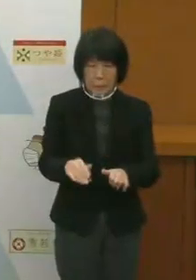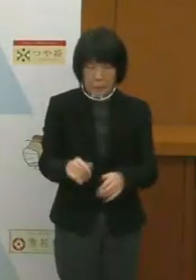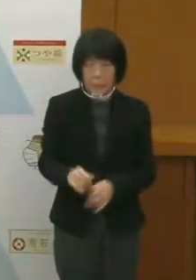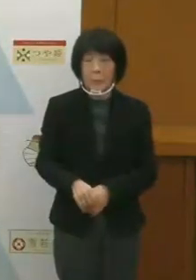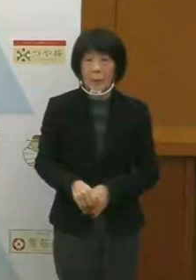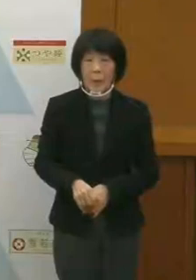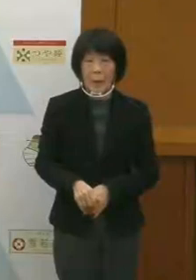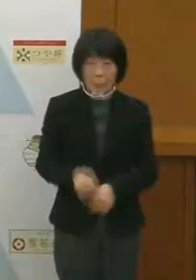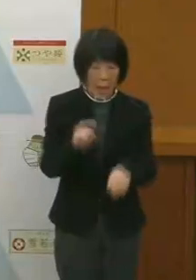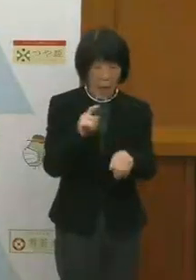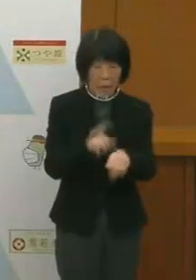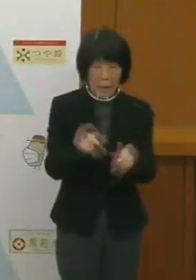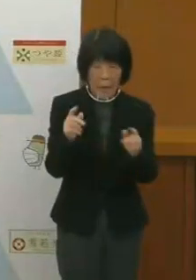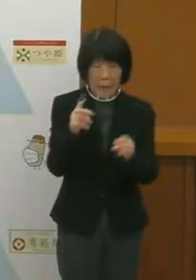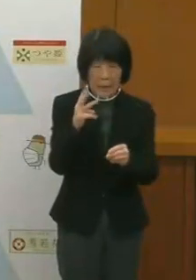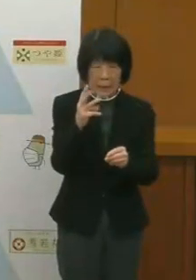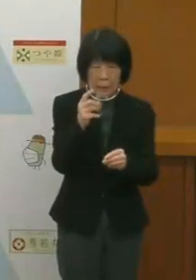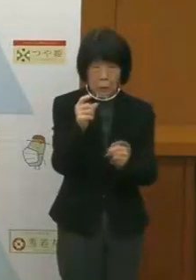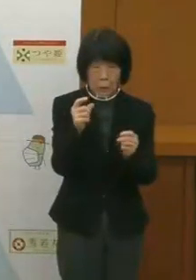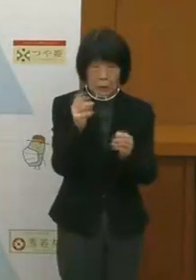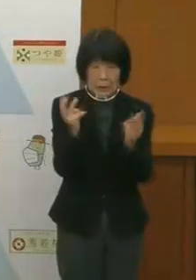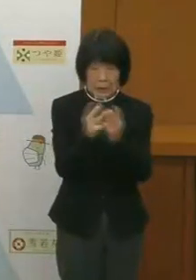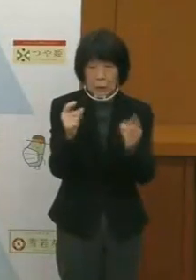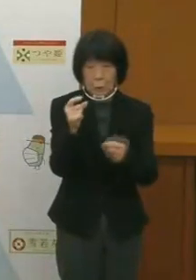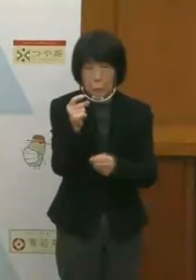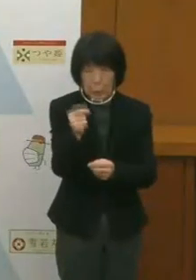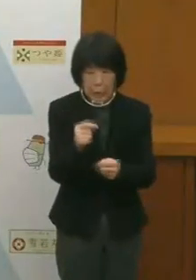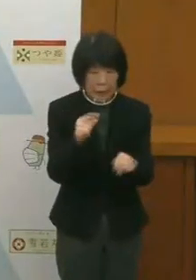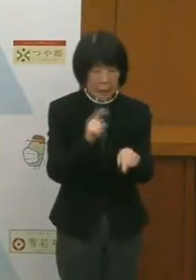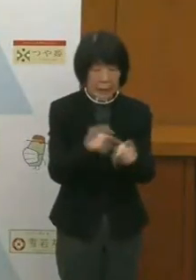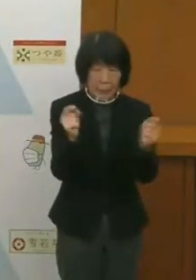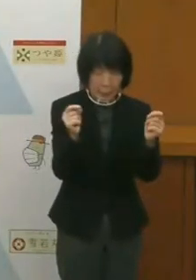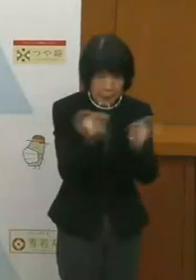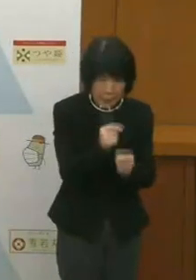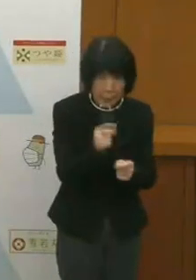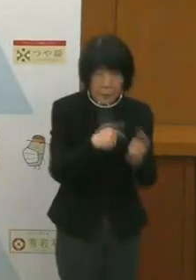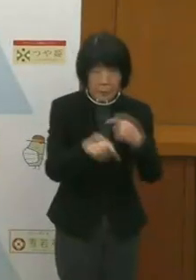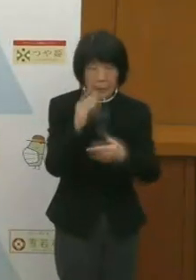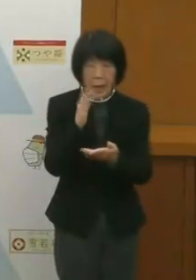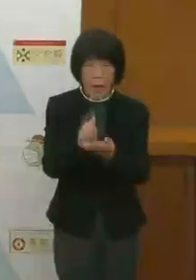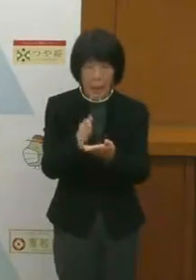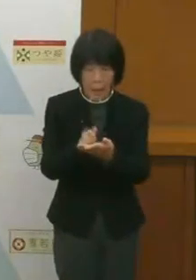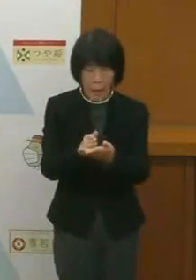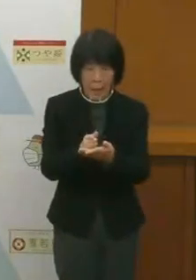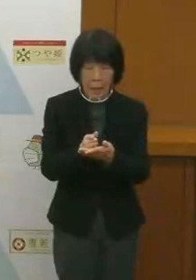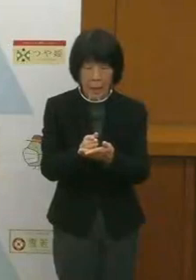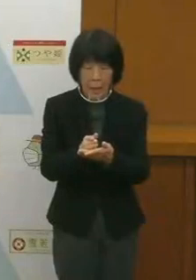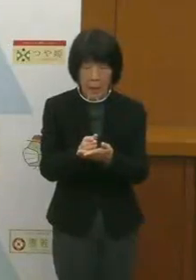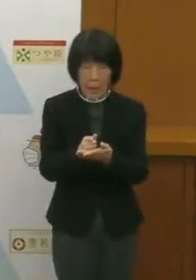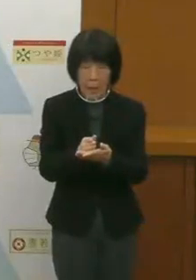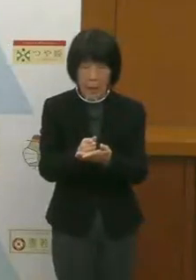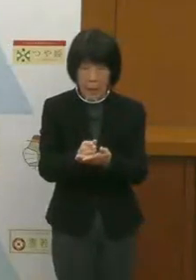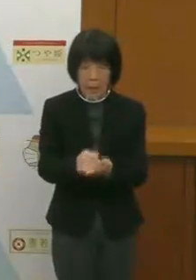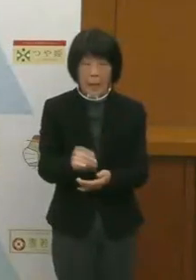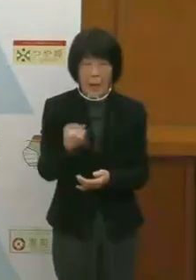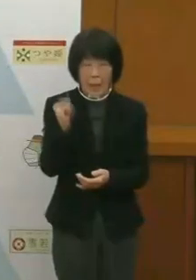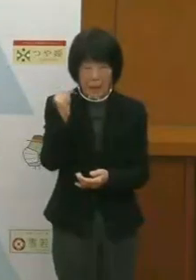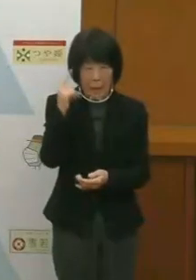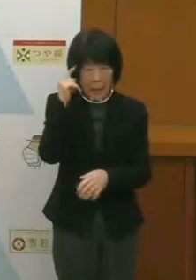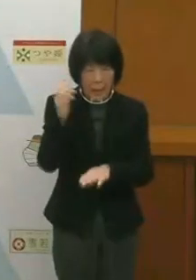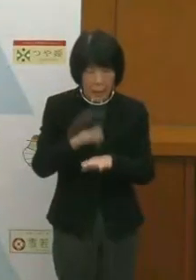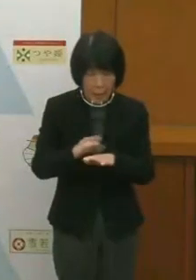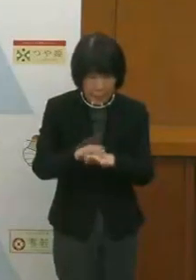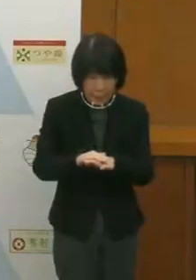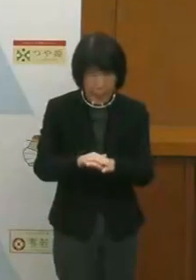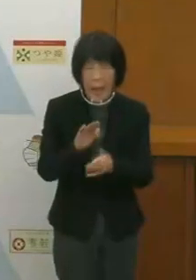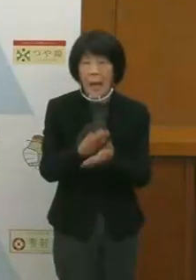もされてますけれども、 はい、 改めて食事券に関して人数制限は求めないというそのお考えの理由